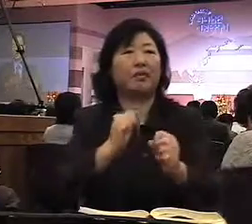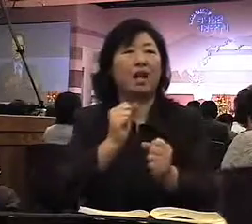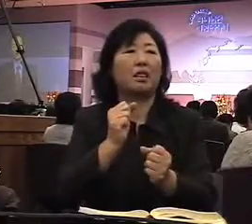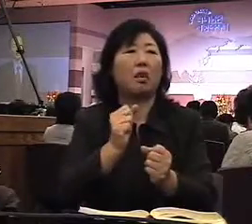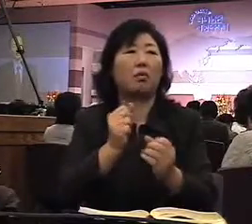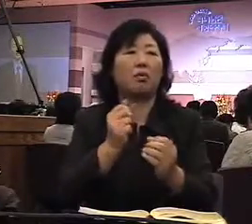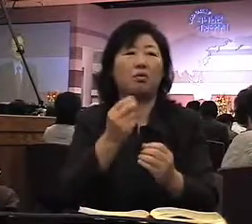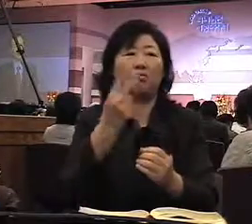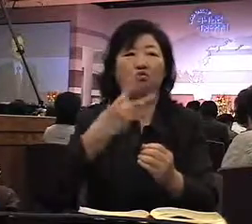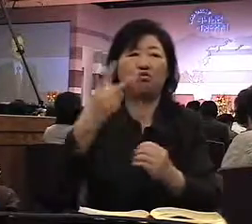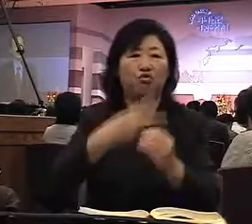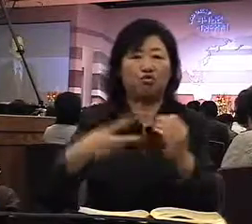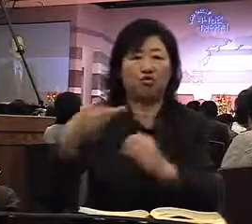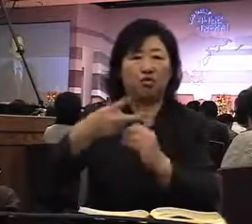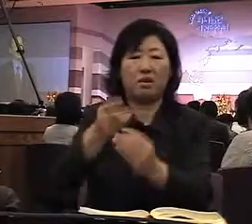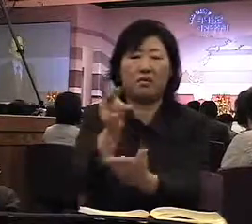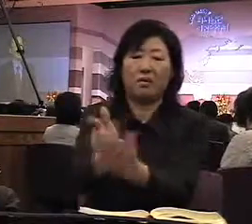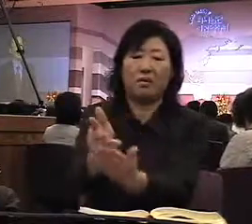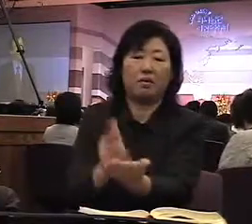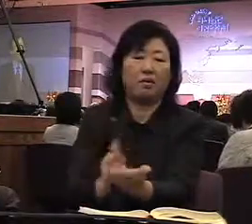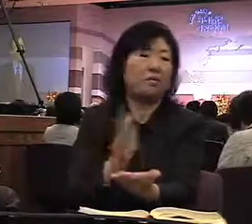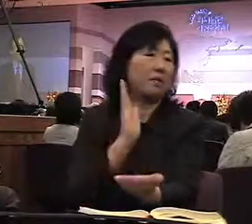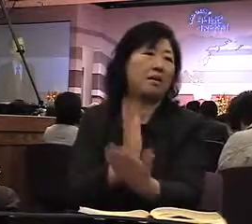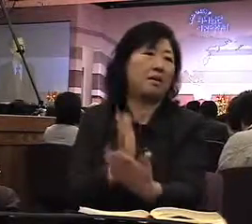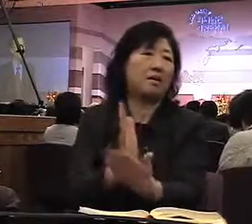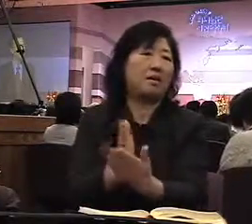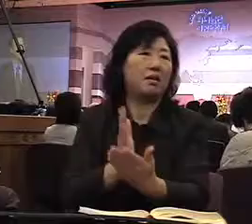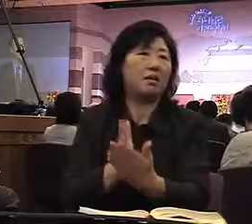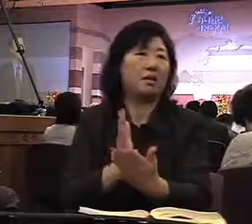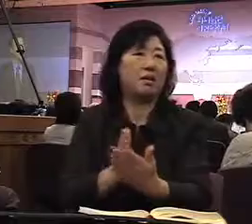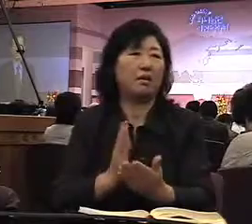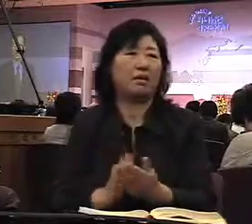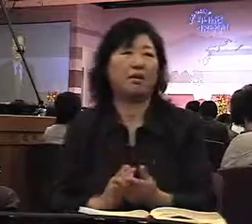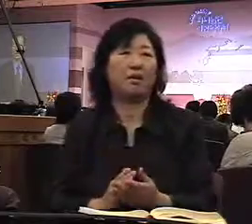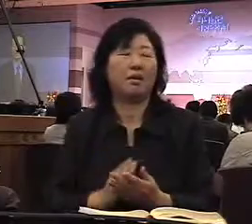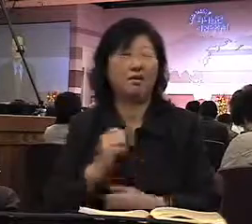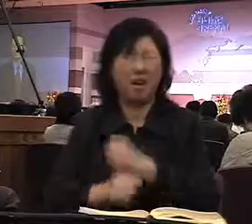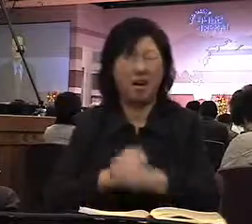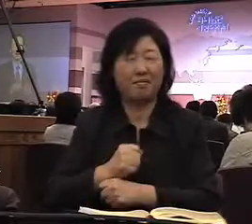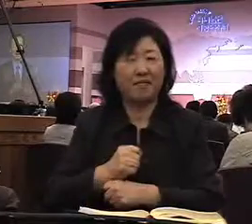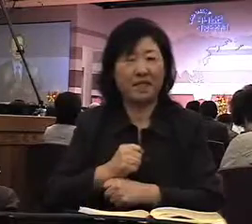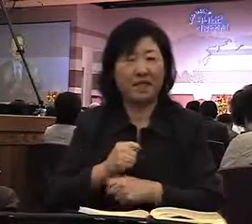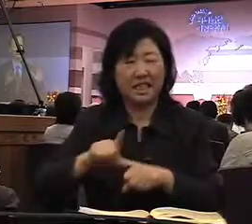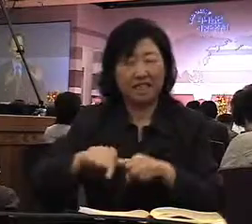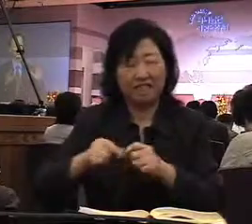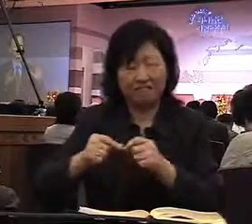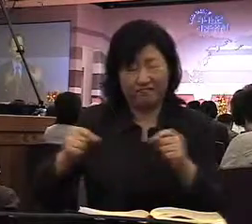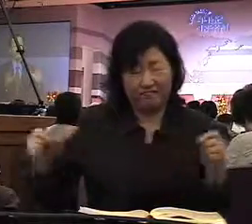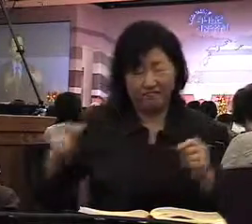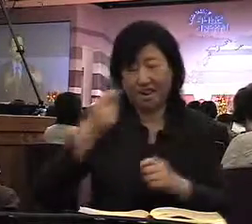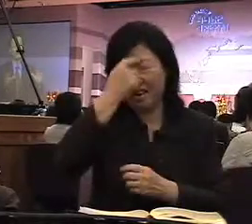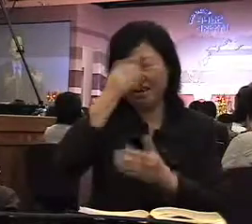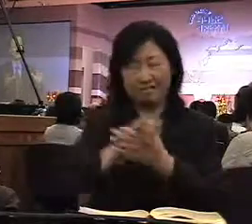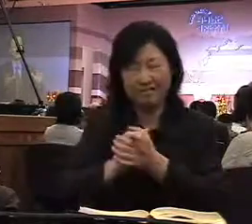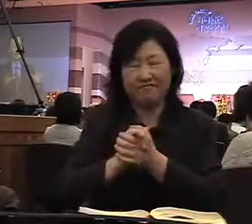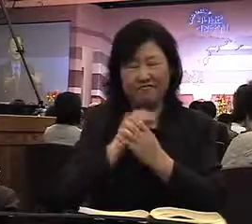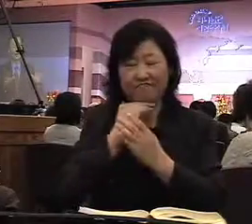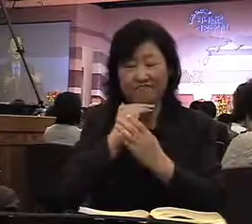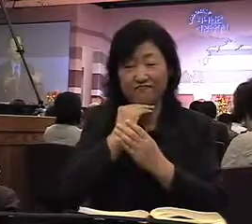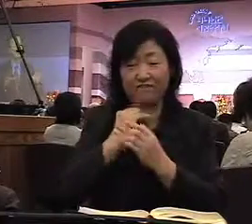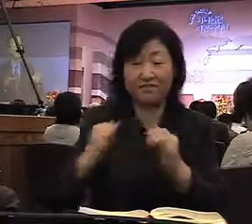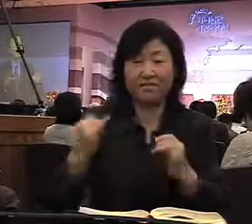에너하임 팜스로 보내드릴 테니까 시험 받지 마시고 감사하는 마음, 기뻐하는 마음으로 가셨다가 셔틀버스